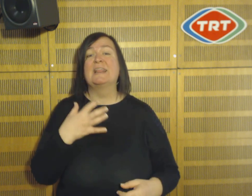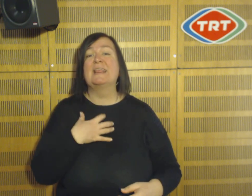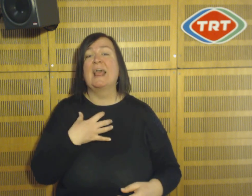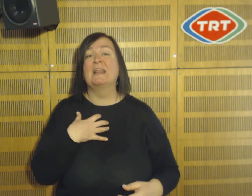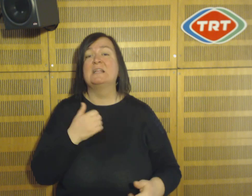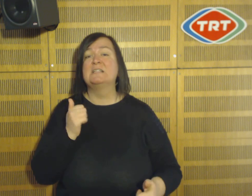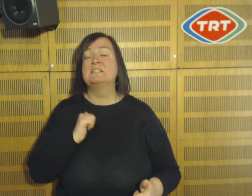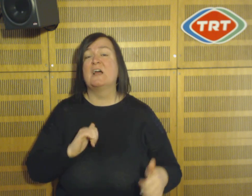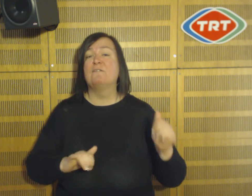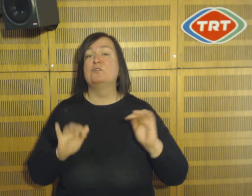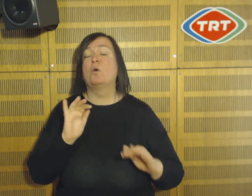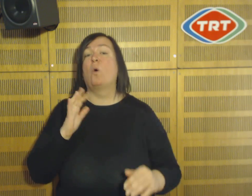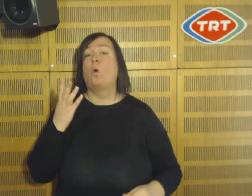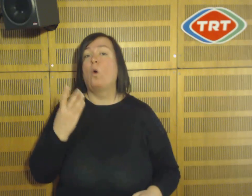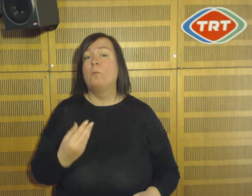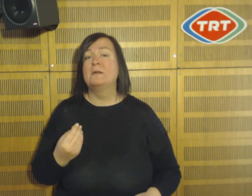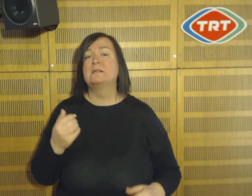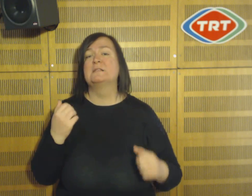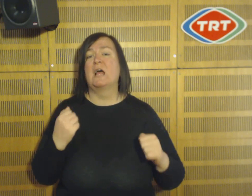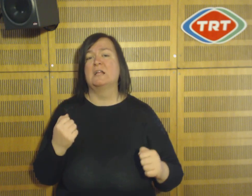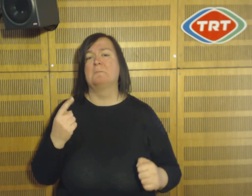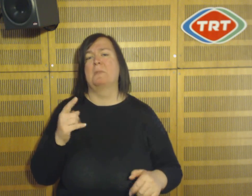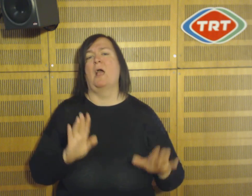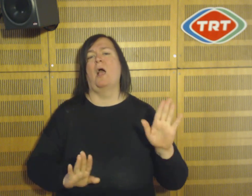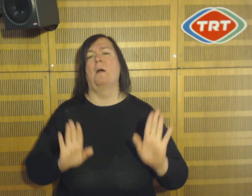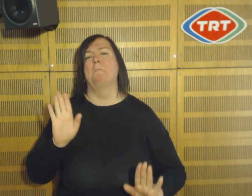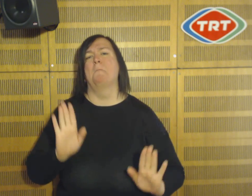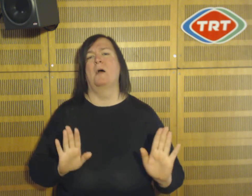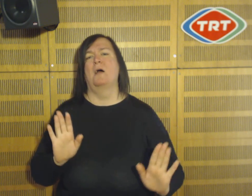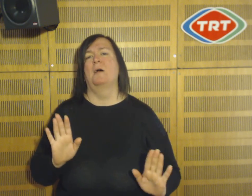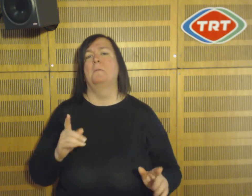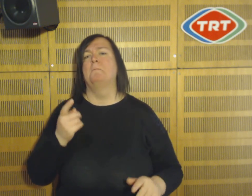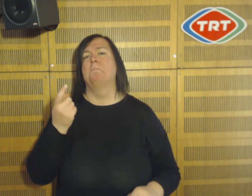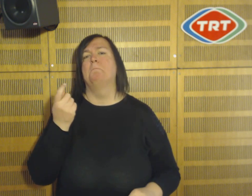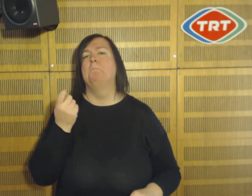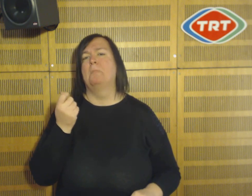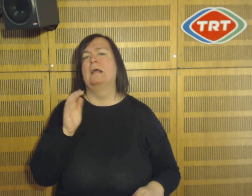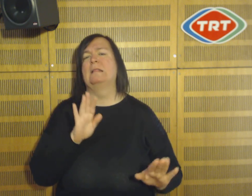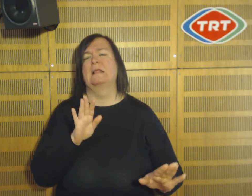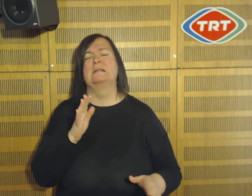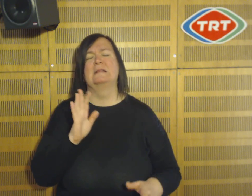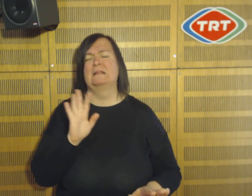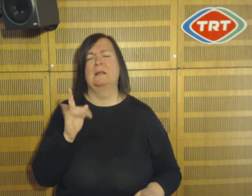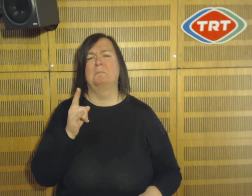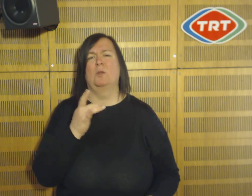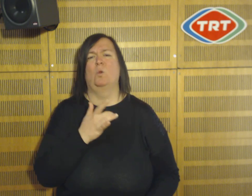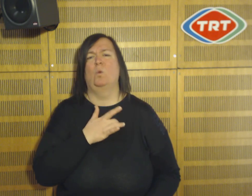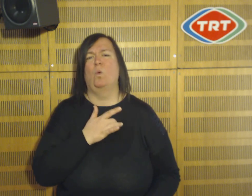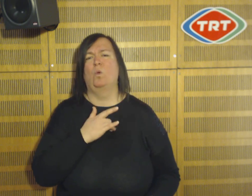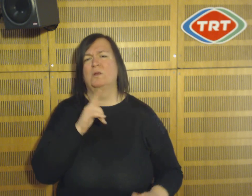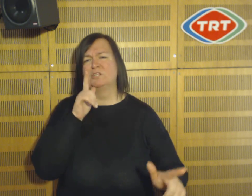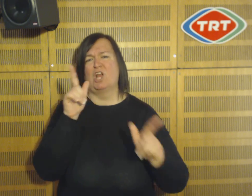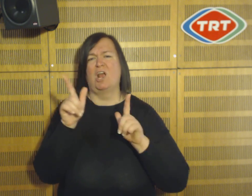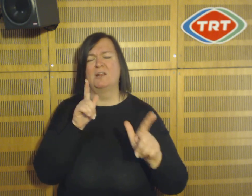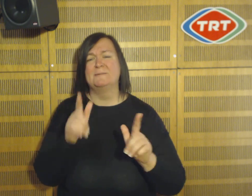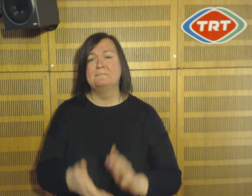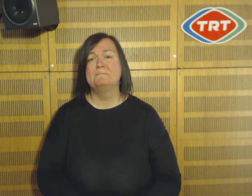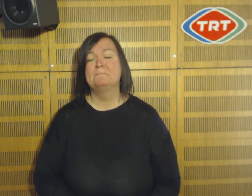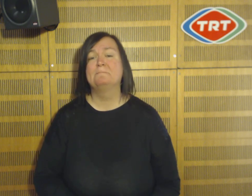savunucusu olmasını sağlayacak bir kampanya bir maddi destek çağrısı değil bir gönüllülük çağrısı Eee tamamen